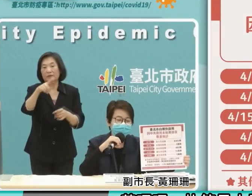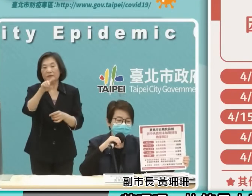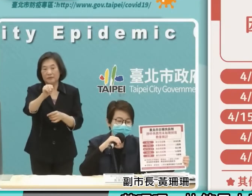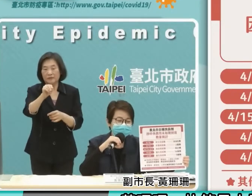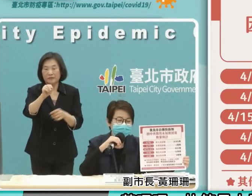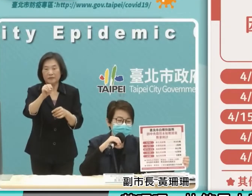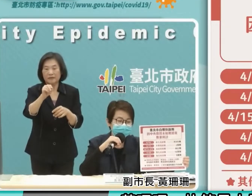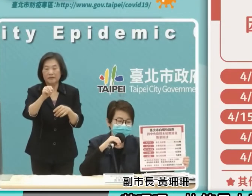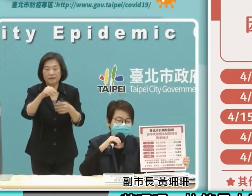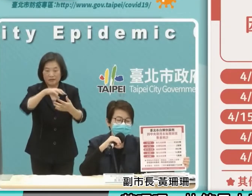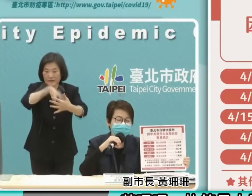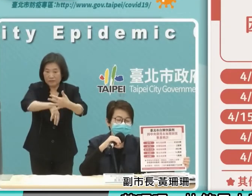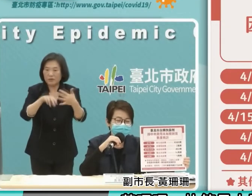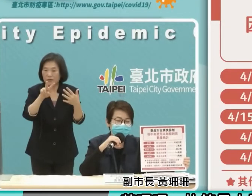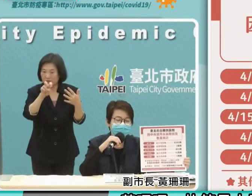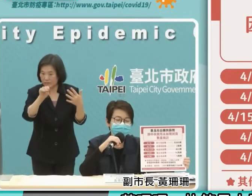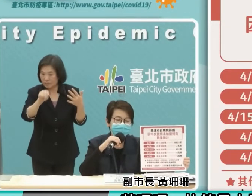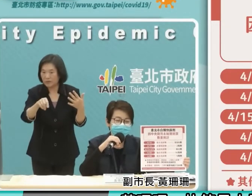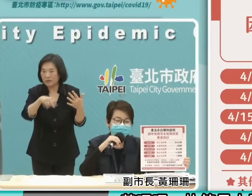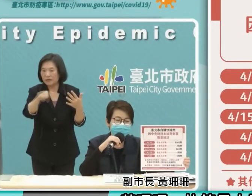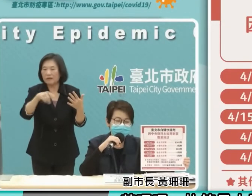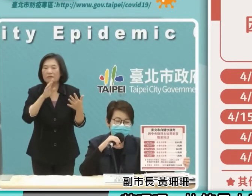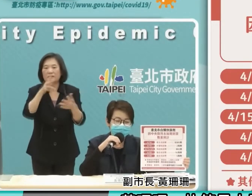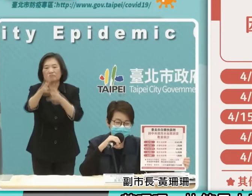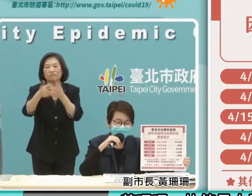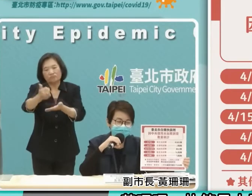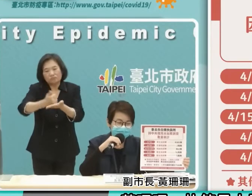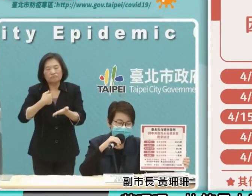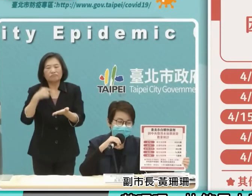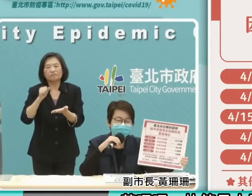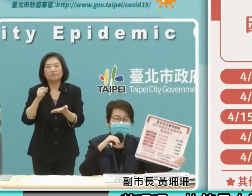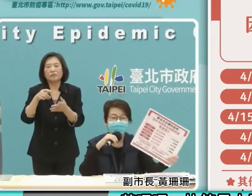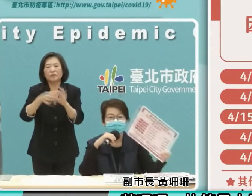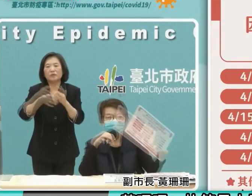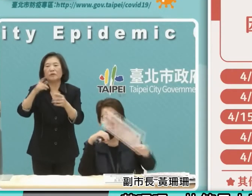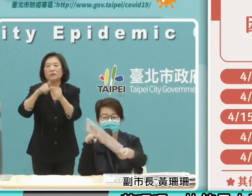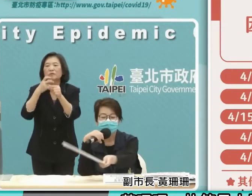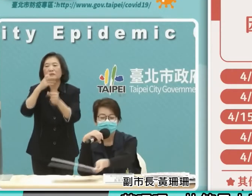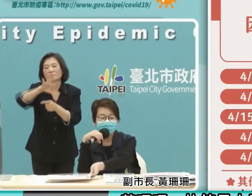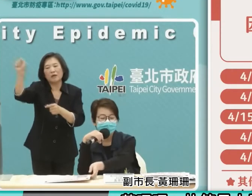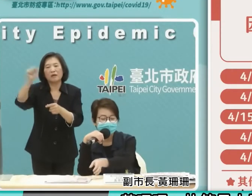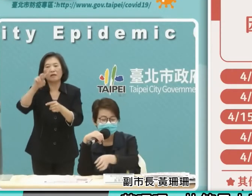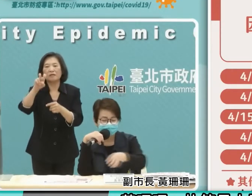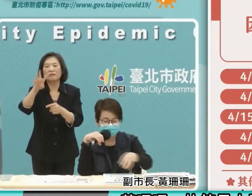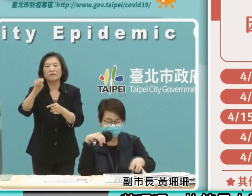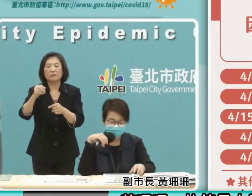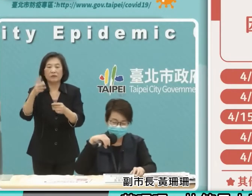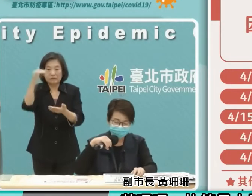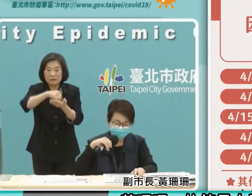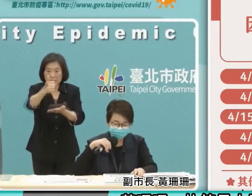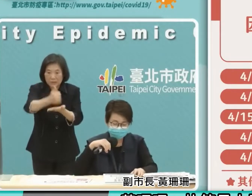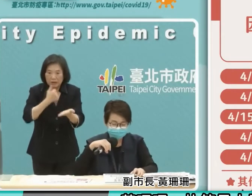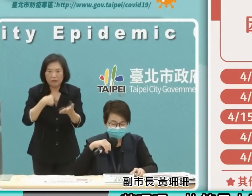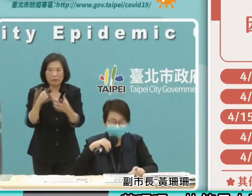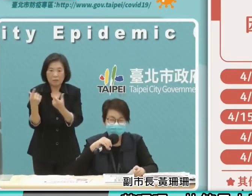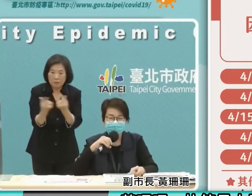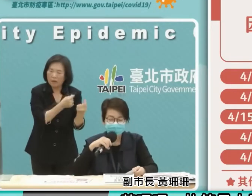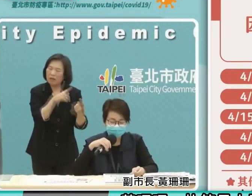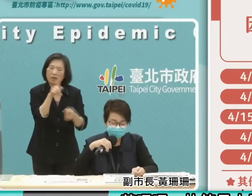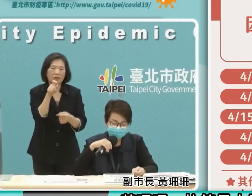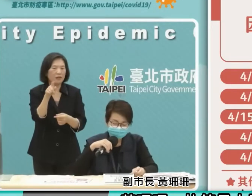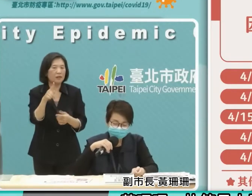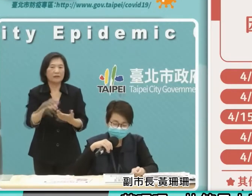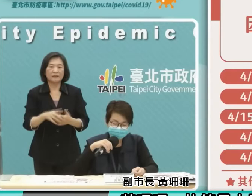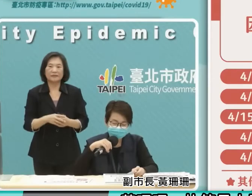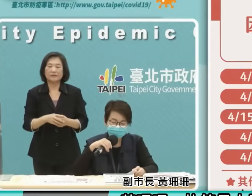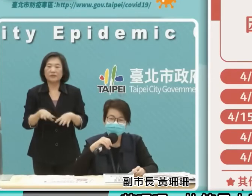201万剂，目前有24万的厂商说没有办法，是中央征用走了，所以到货的情况也不是非常稳定，所以我们希